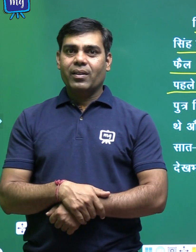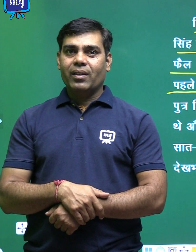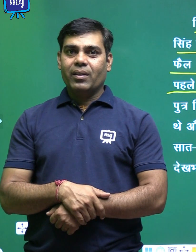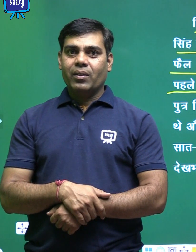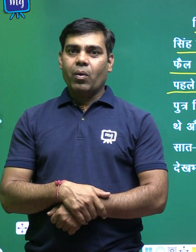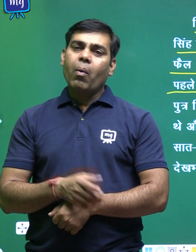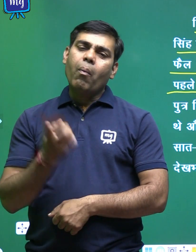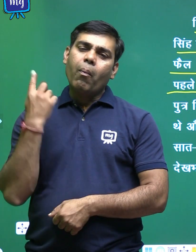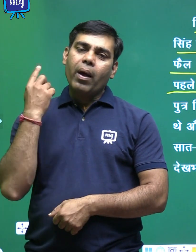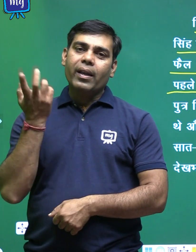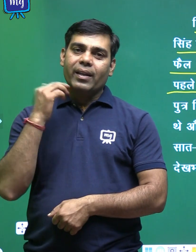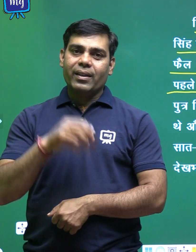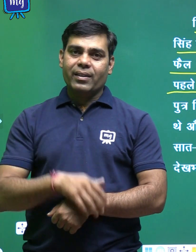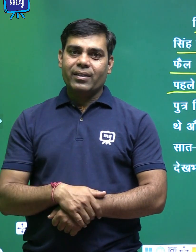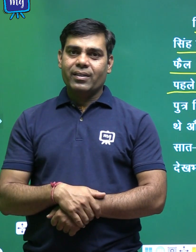पहले ही